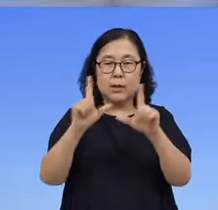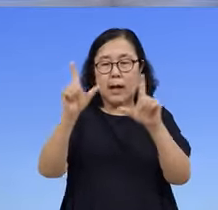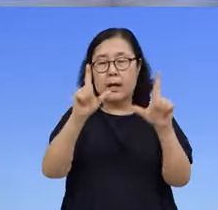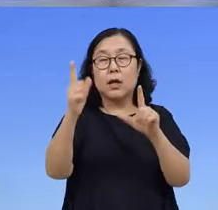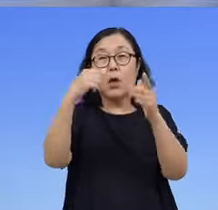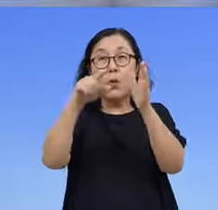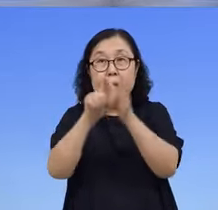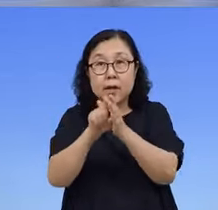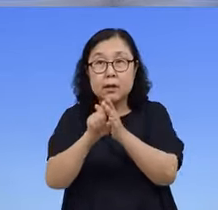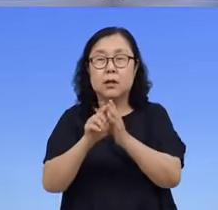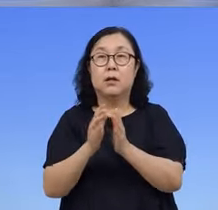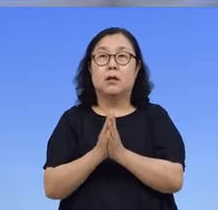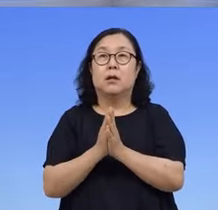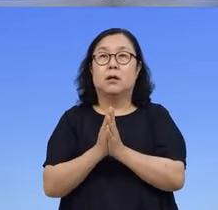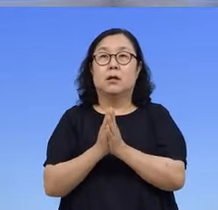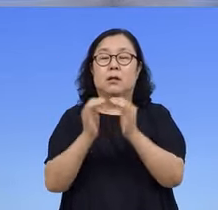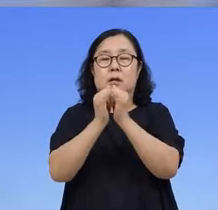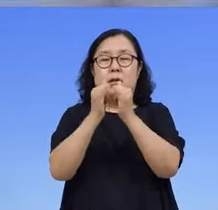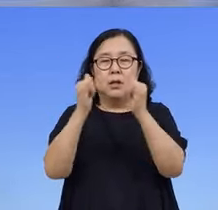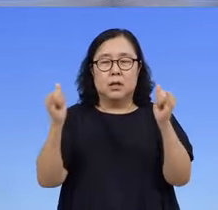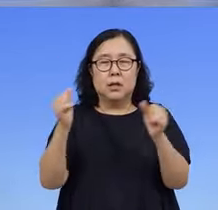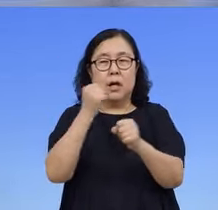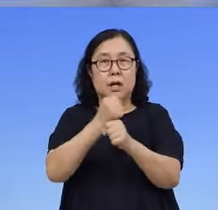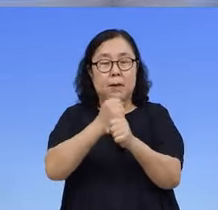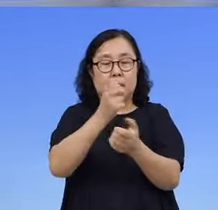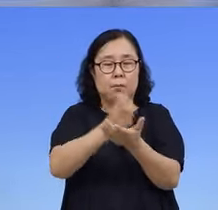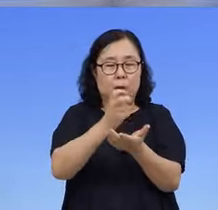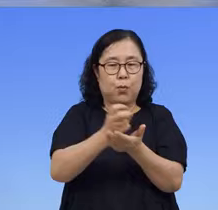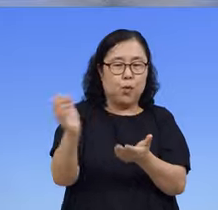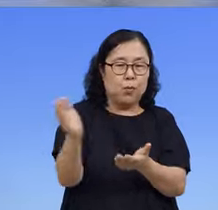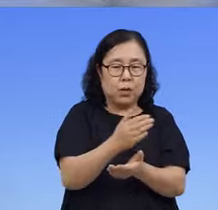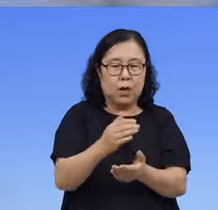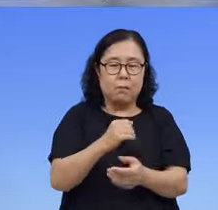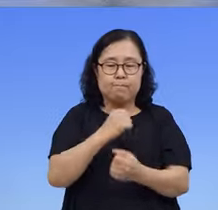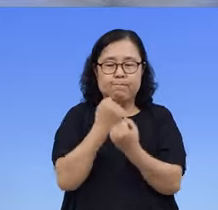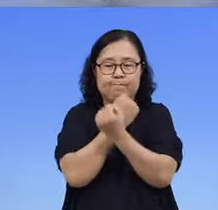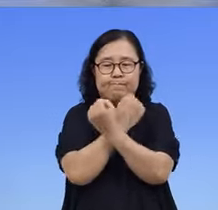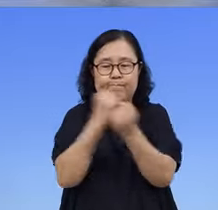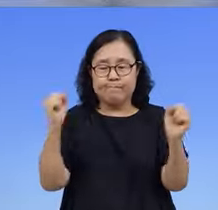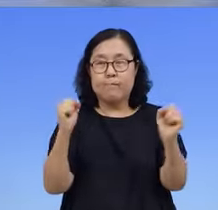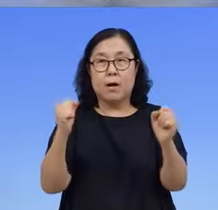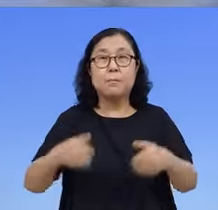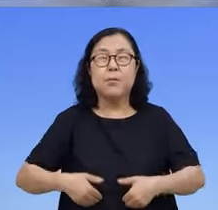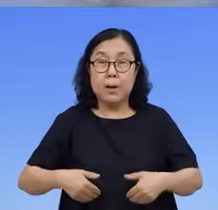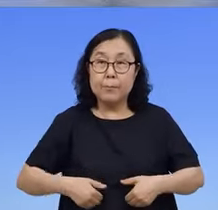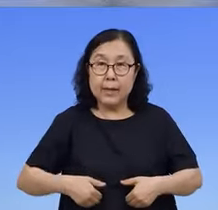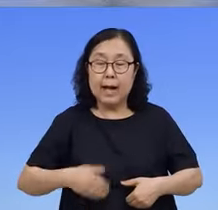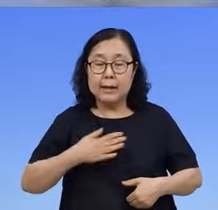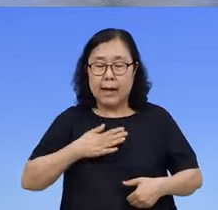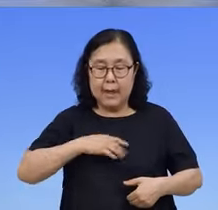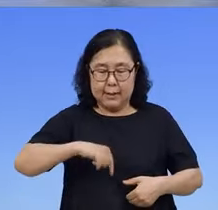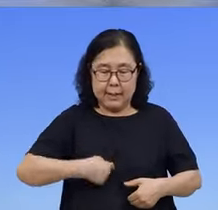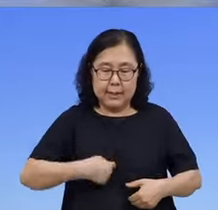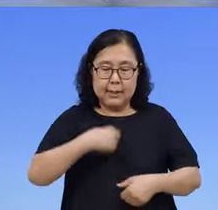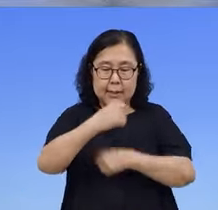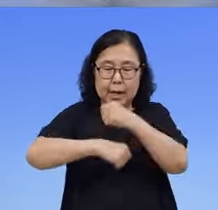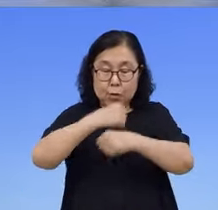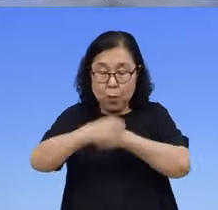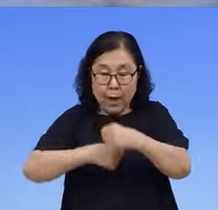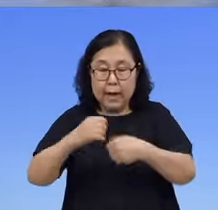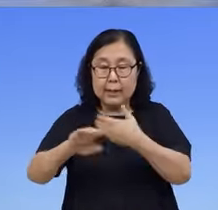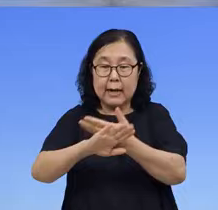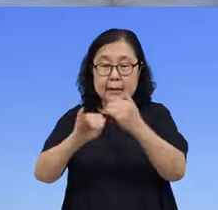위해서는 인간이 만든 장로들의 전통으로부터 해방이 돼야 돼. 먼저 자기 자신이 자유해야 남에게도 그렇게